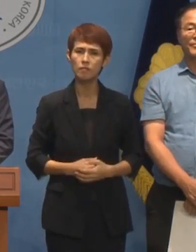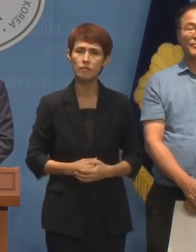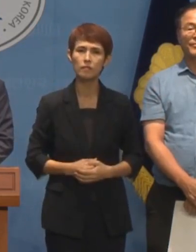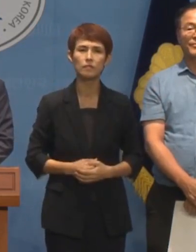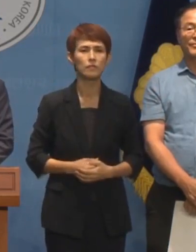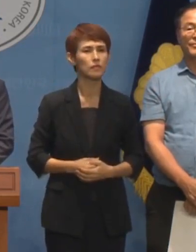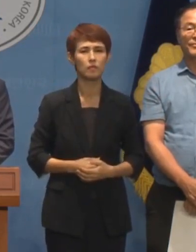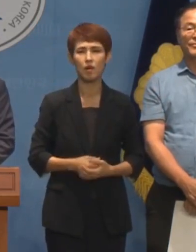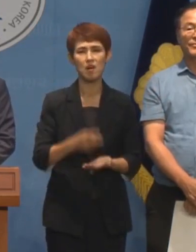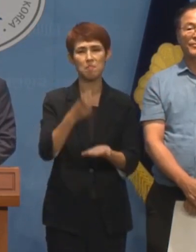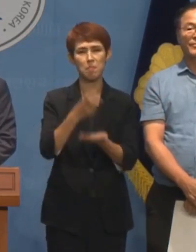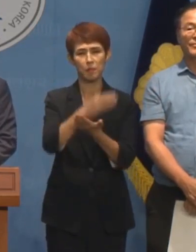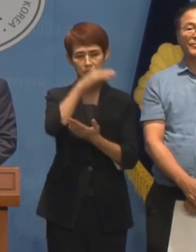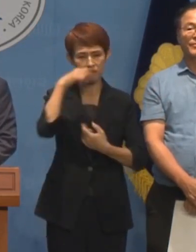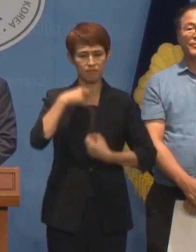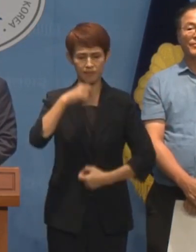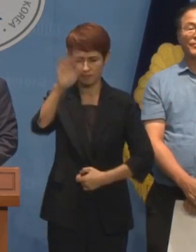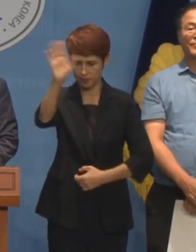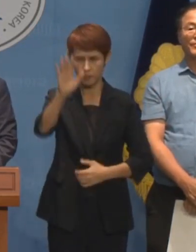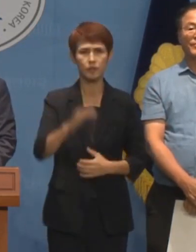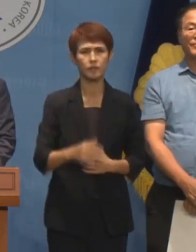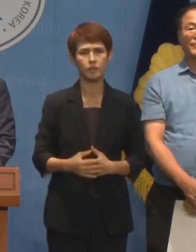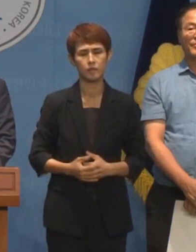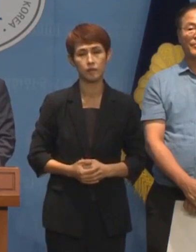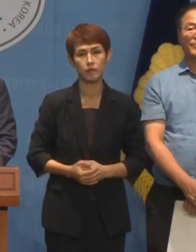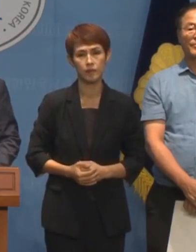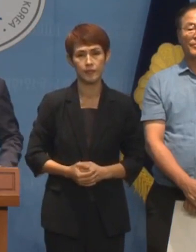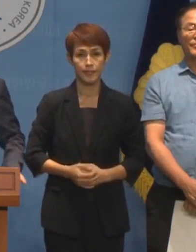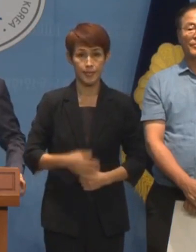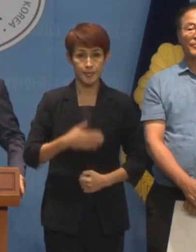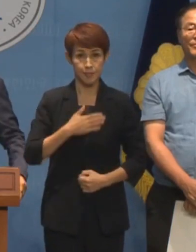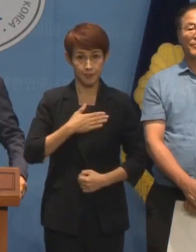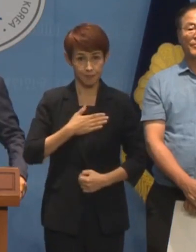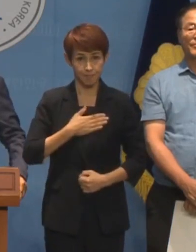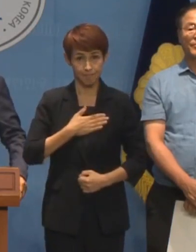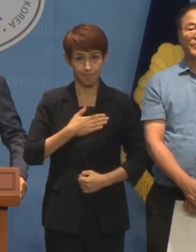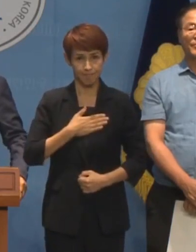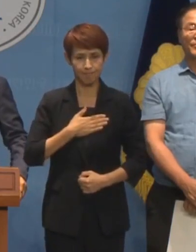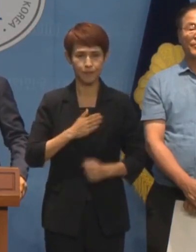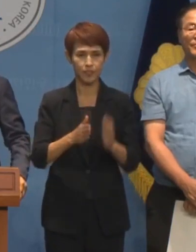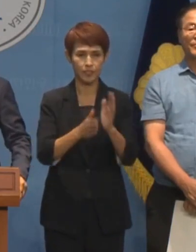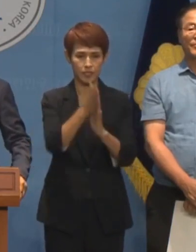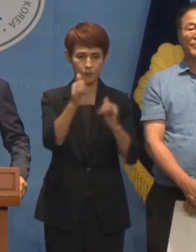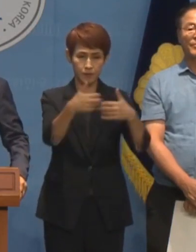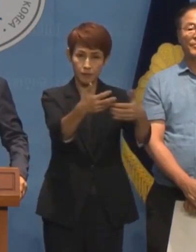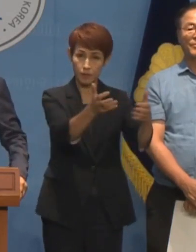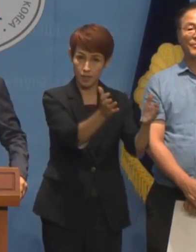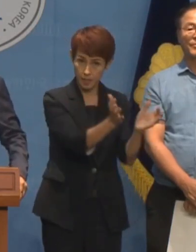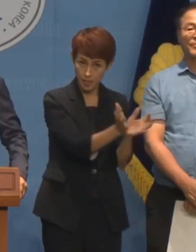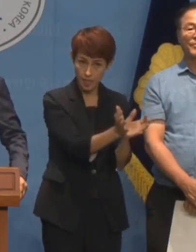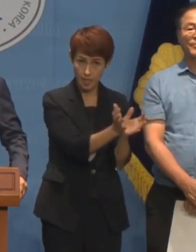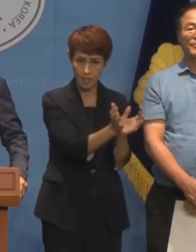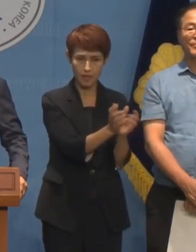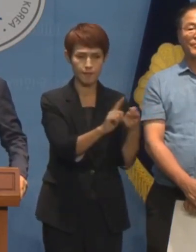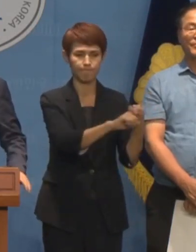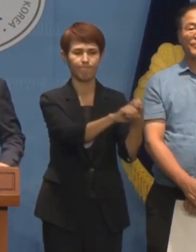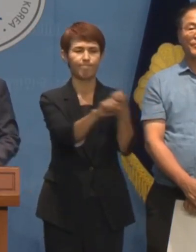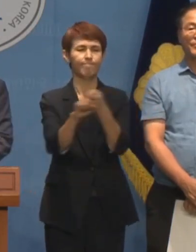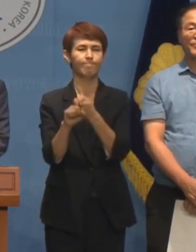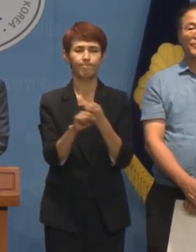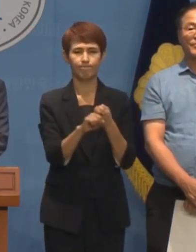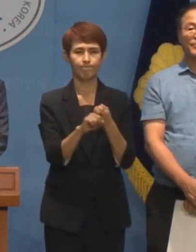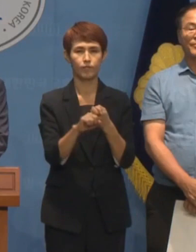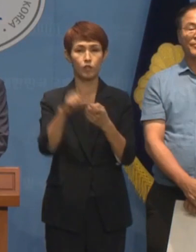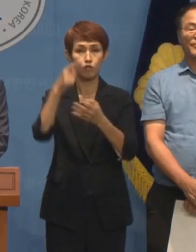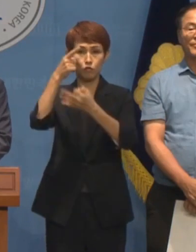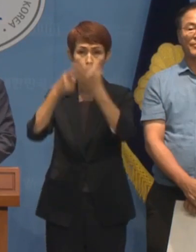사법 정의가 아닌 것입니다. 그래서 저는 더 많은 시민단체와 연대하여